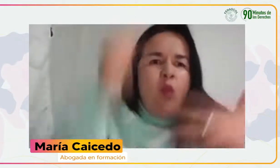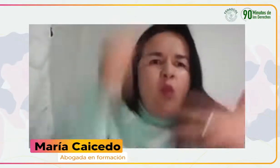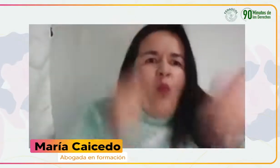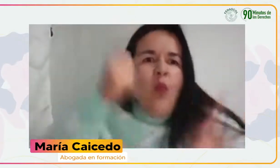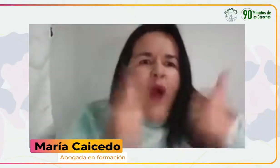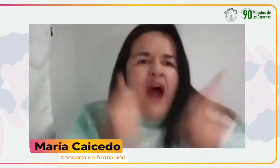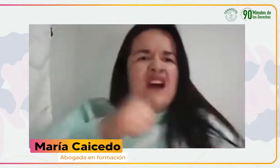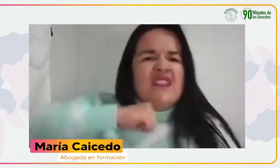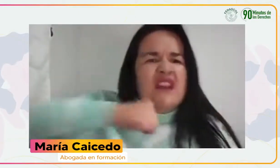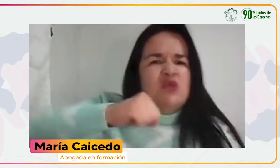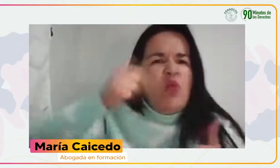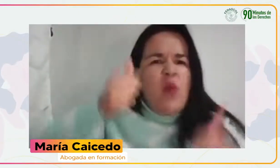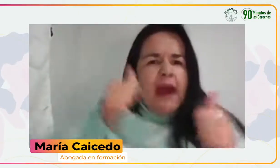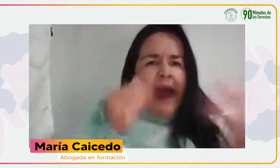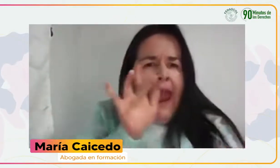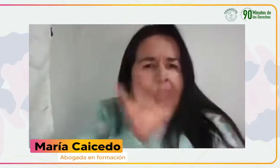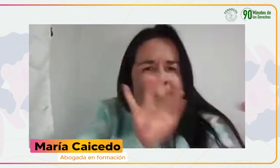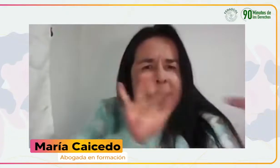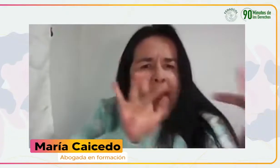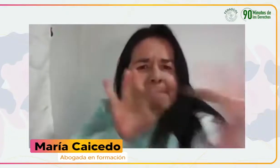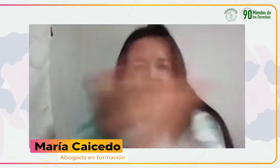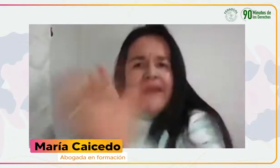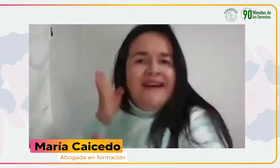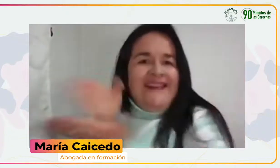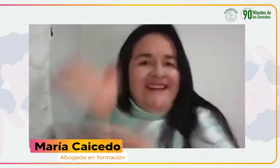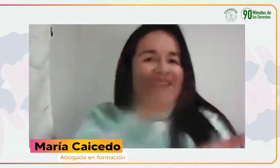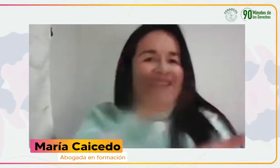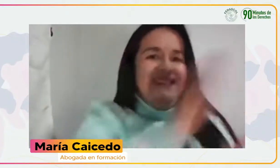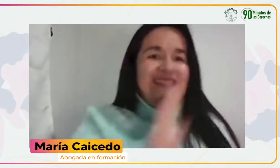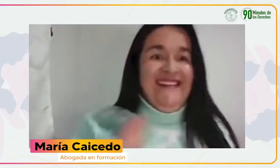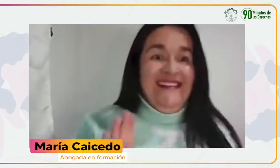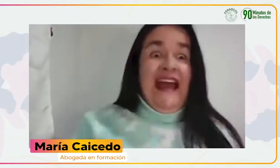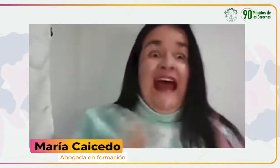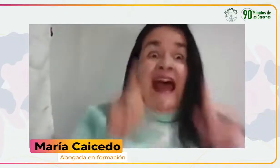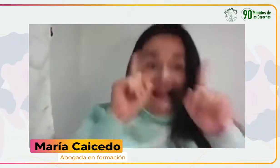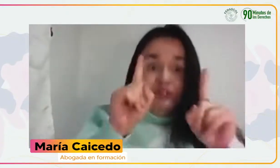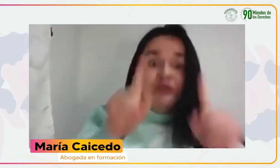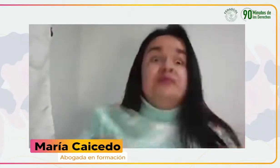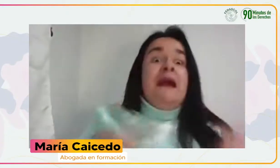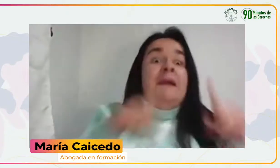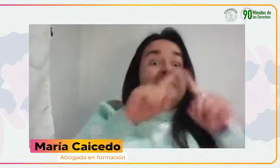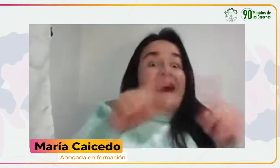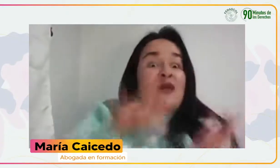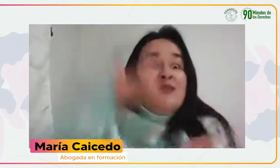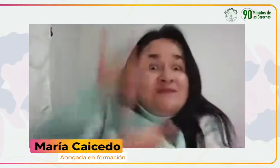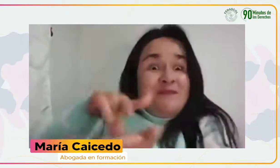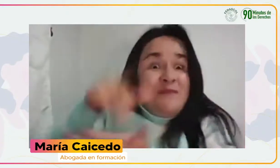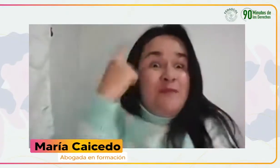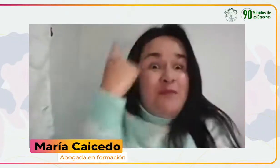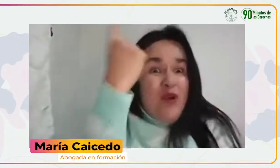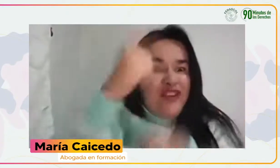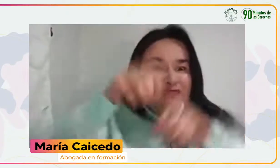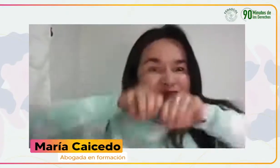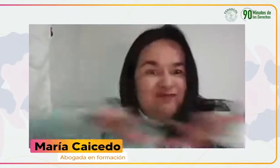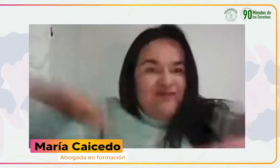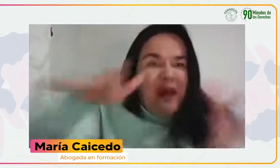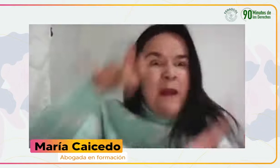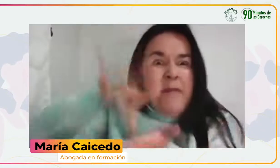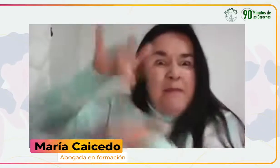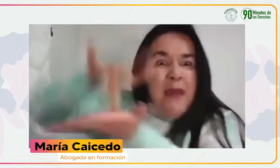marco de la política que en estos momentos nos rige y que de pronto nos puede coincidir con lo que es con la